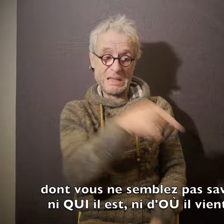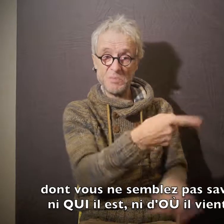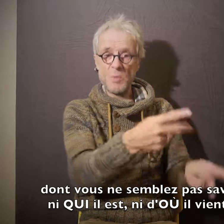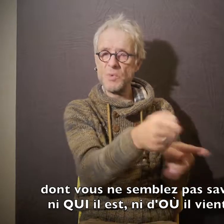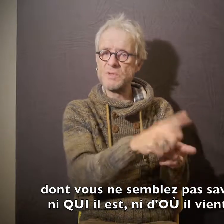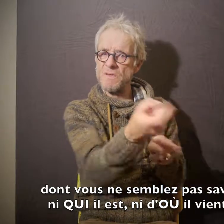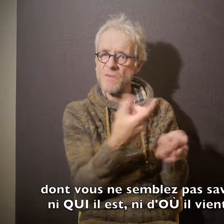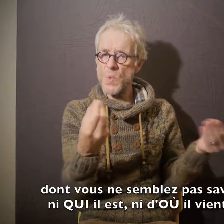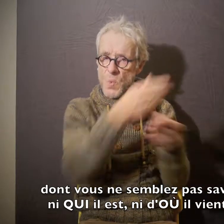il vient.